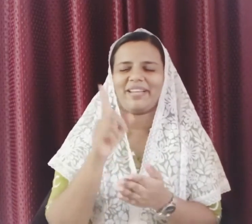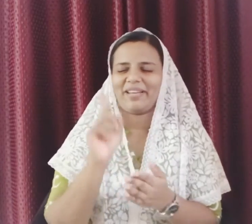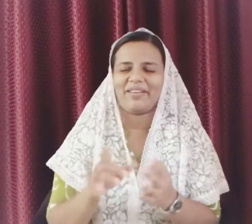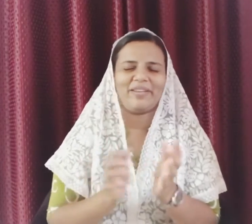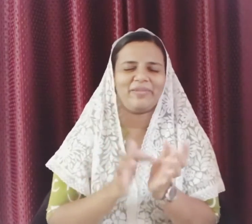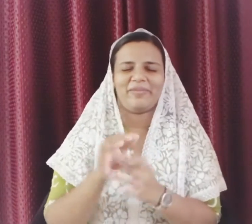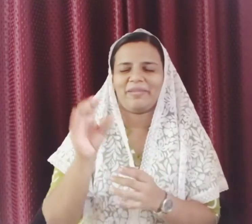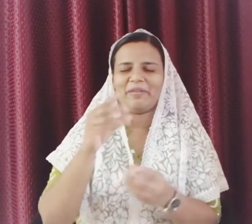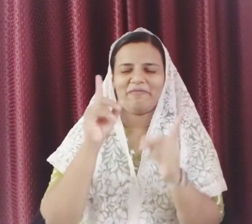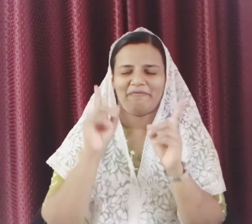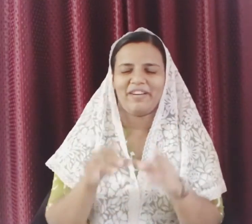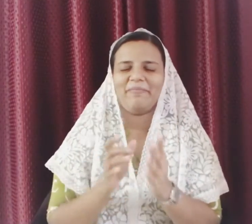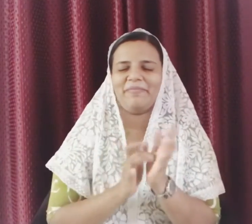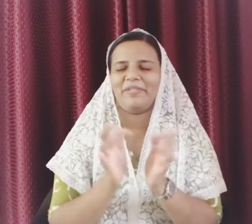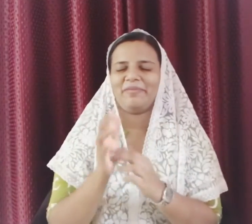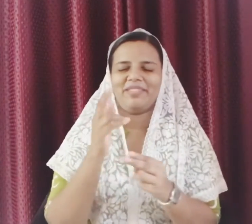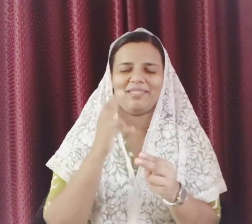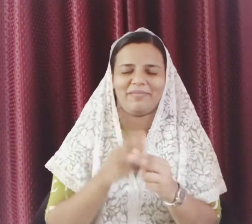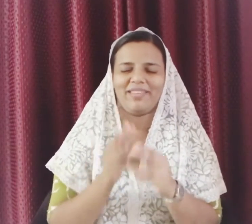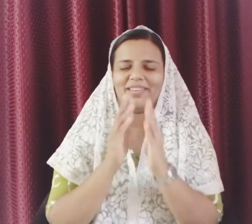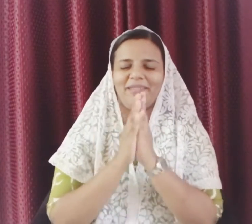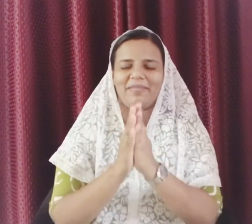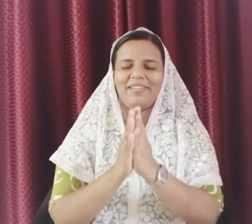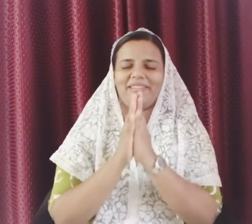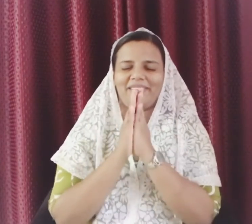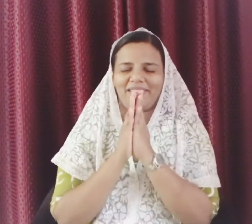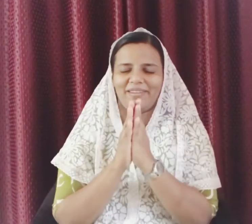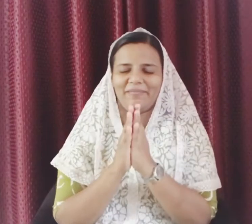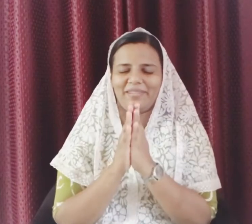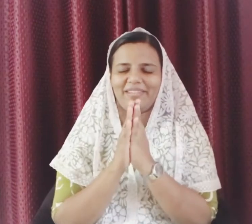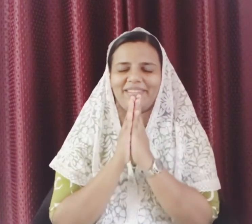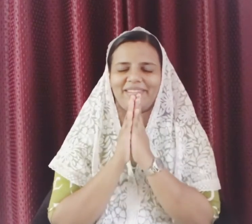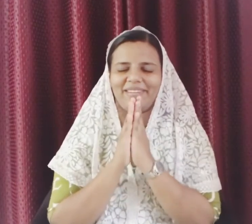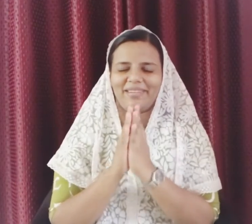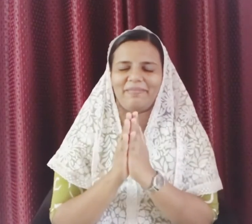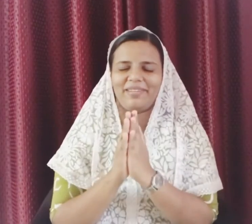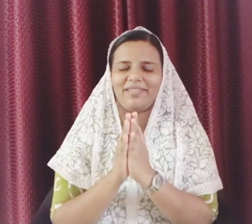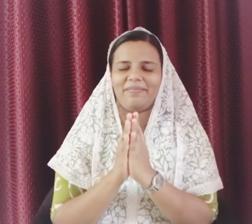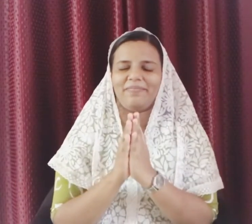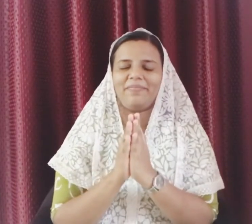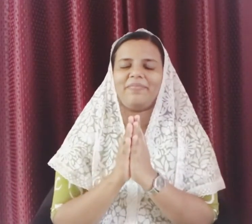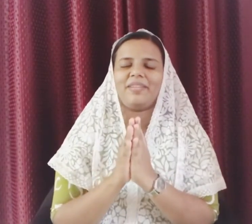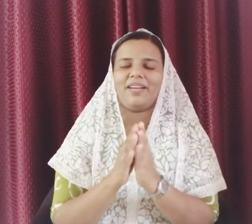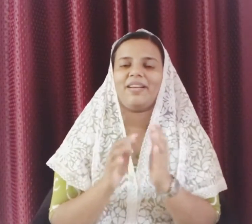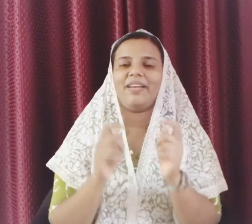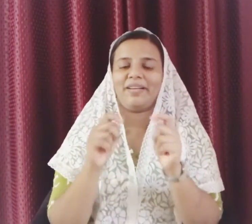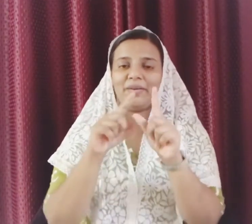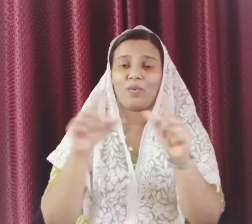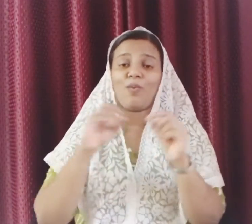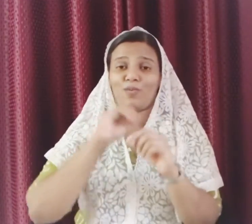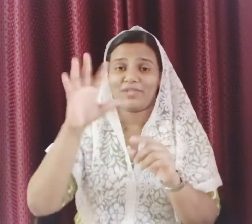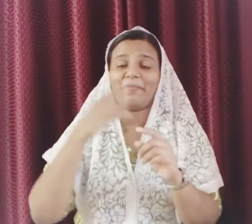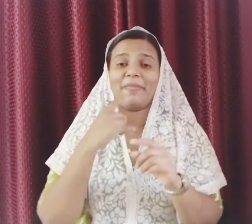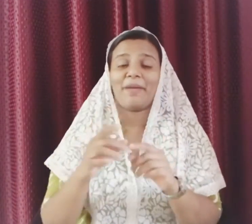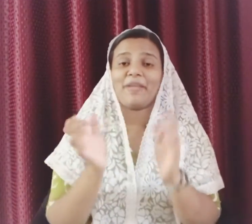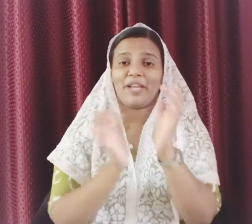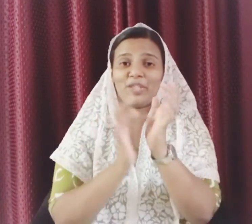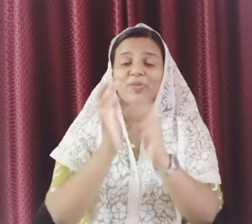ആ കൃപ ഞങ്ങൾക്ക് വേണം. യേശു ക്രിസ്തുവിൻ നാമത്തിൽ തന്നെ ആമേൻ, ആമേൻ. ആമേൻ. ഹല്ലേലൂയ. ഉറക്കെ പറഞ്ഞാട്ടെ, യേശു